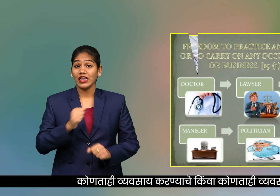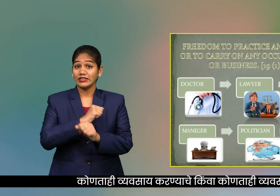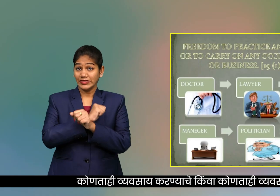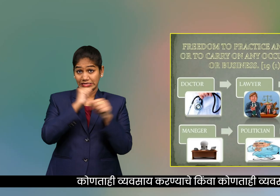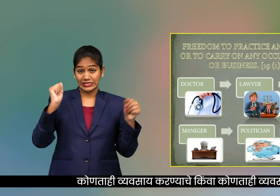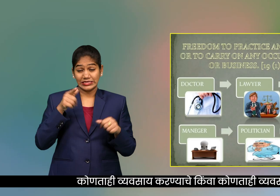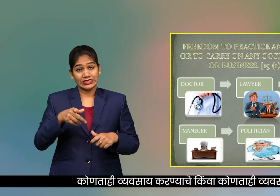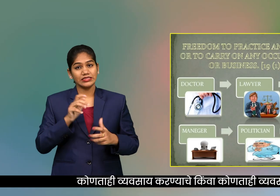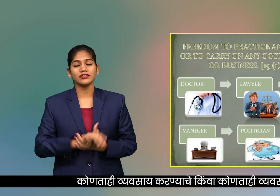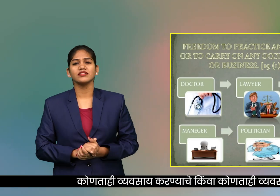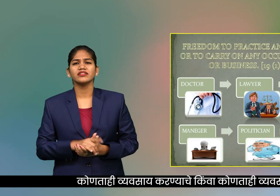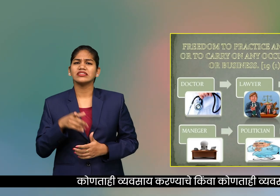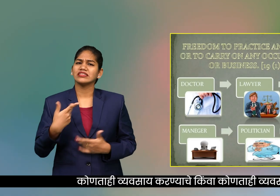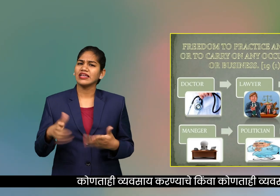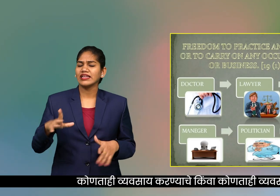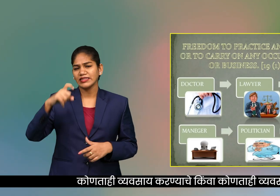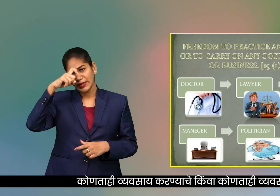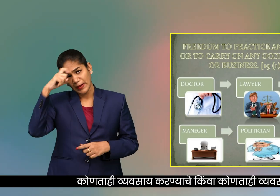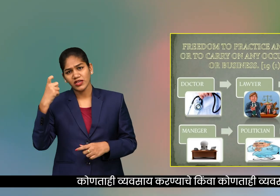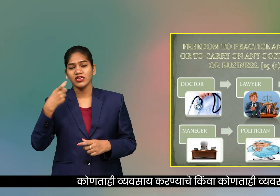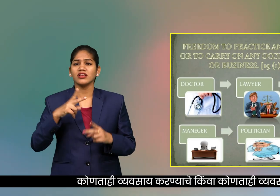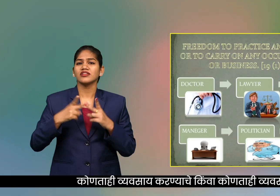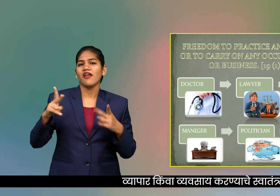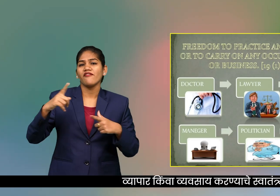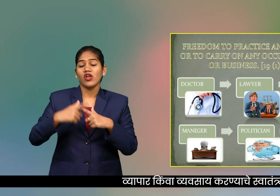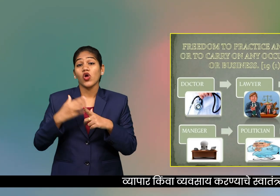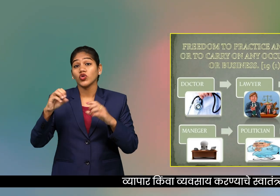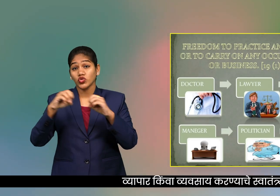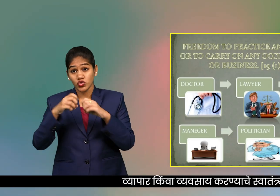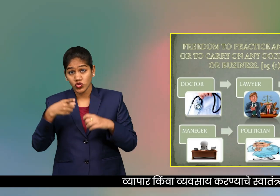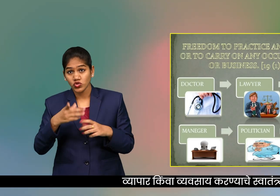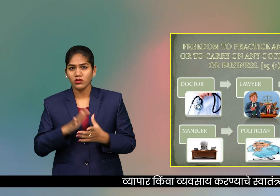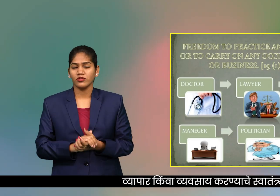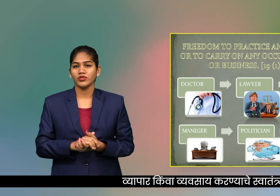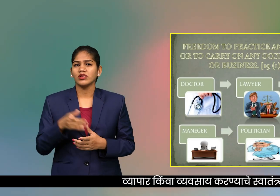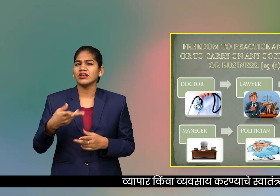कोणताही व्यवसाय करण्याचे किंवा कोणताही व्यवसाय, व्यापार किंवा व्यवसाय करण्याचे स्वातंत्र्य.